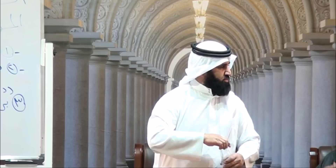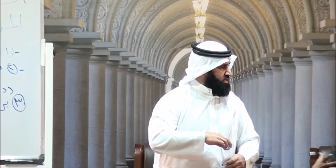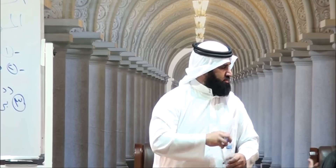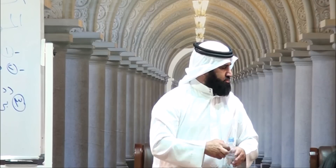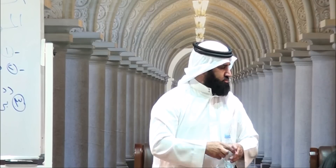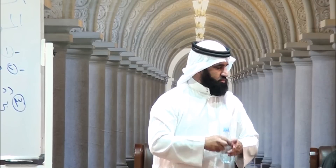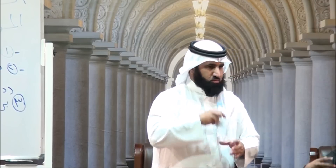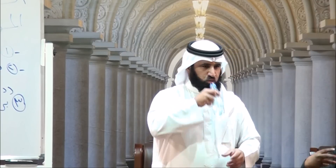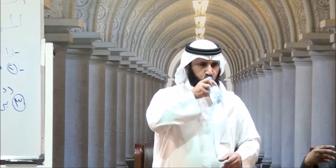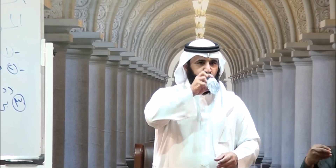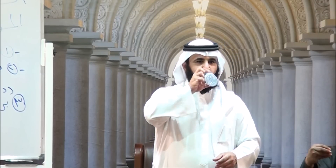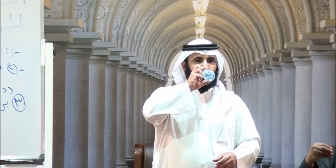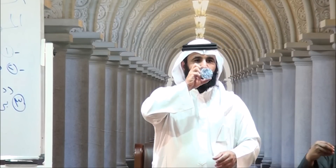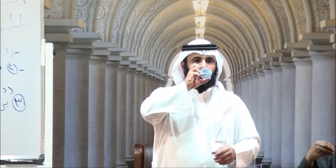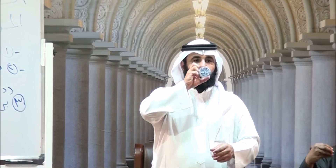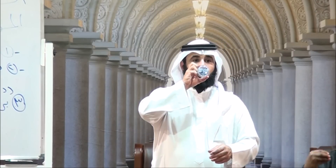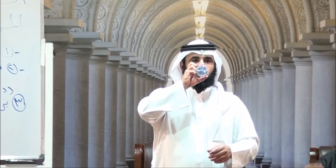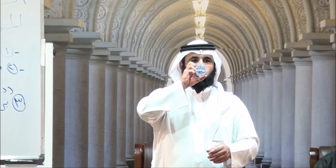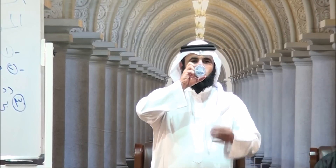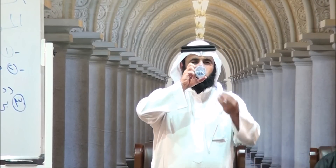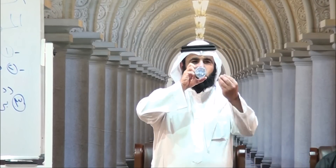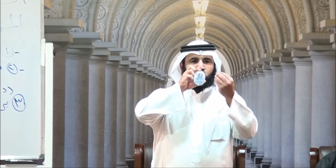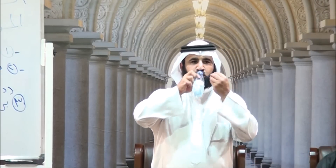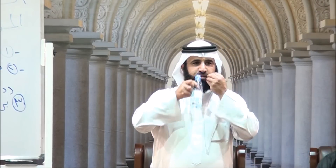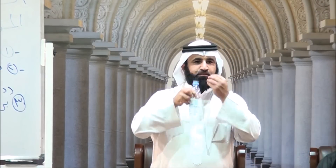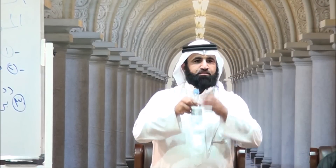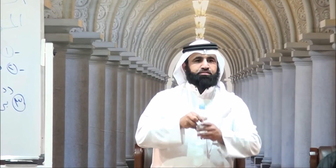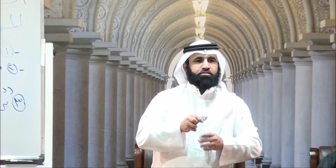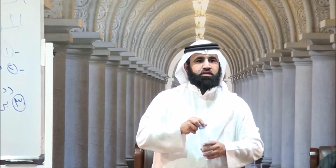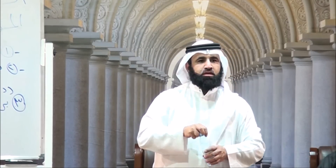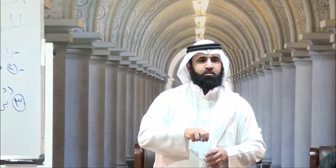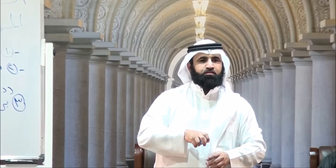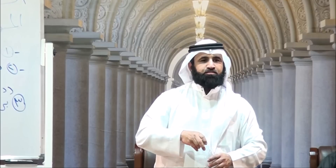يعني خدمتهم وانك تكون اه